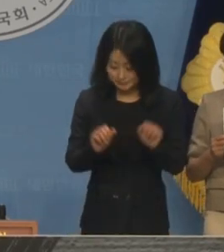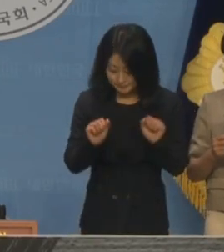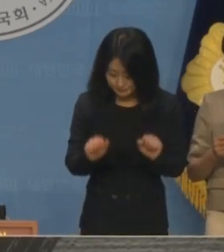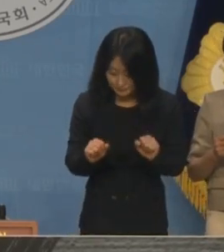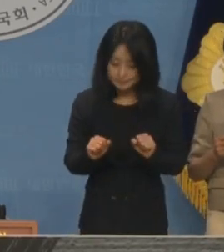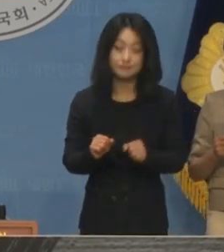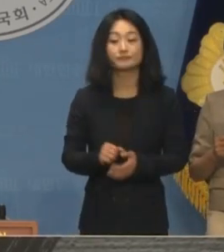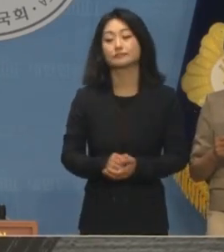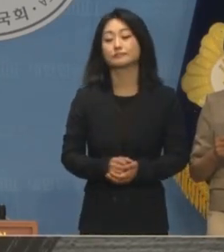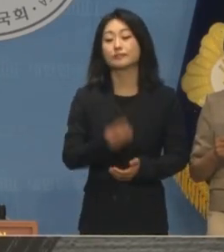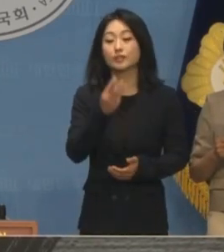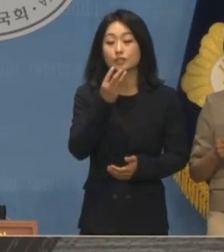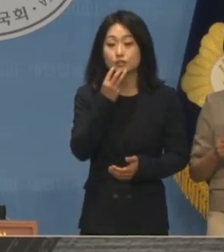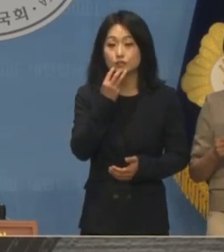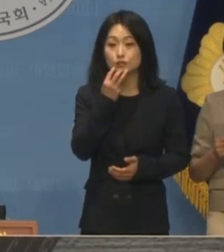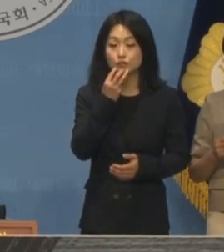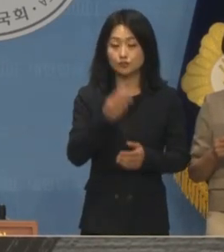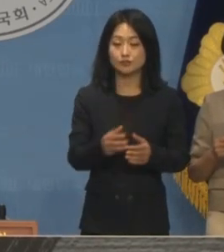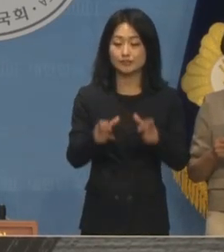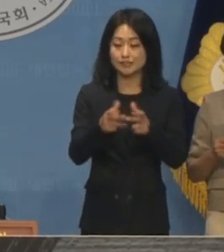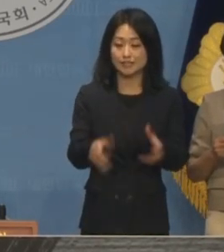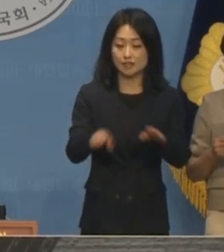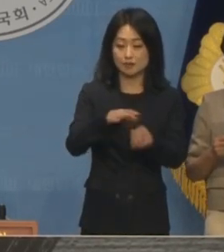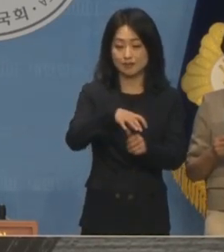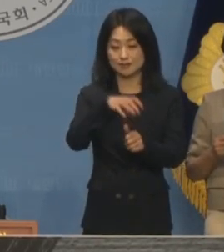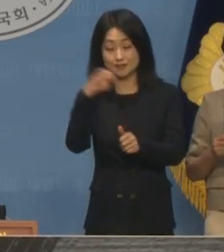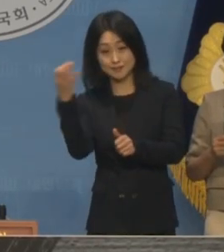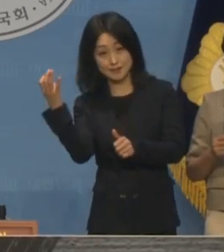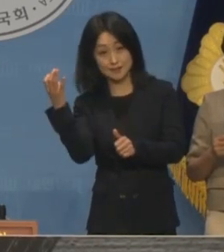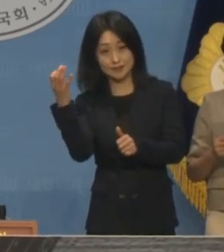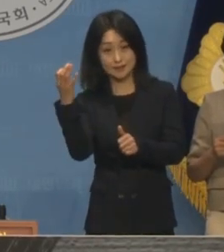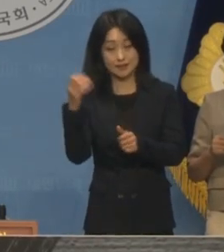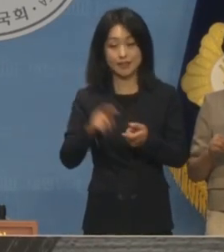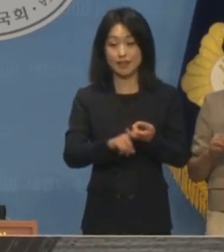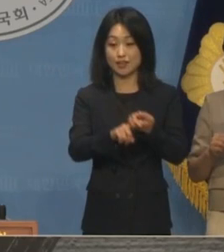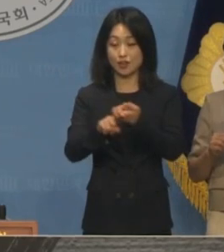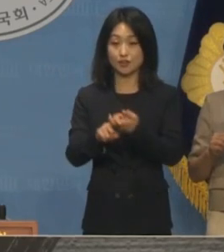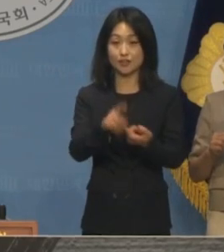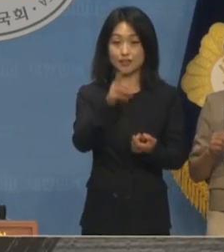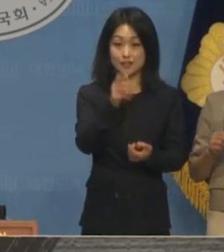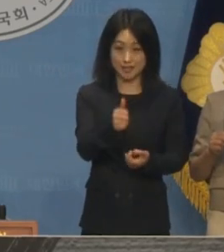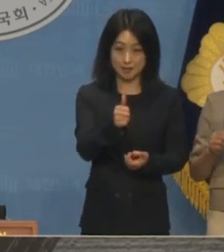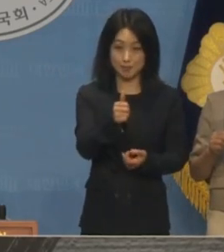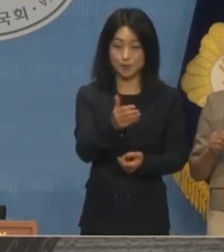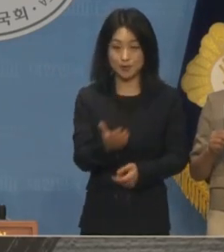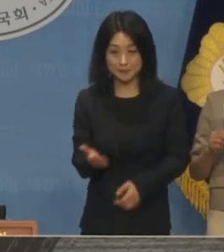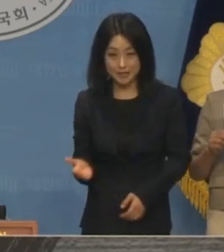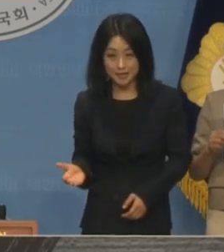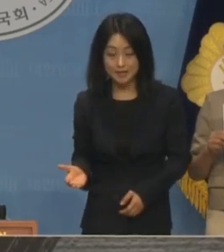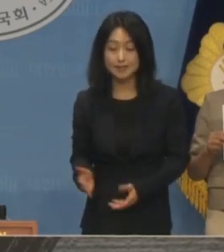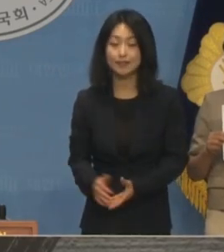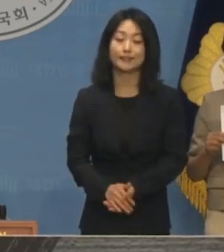안녕하십니까. 서울 탈시설 장애인연대 서울지부 공동대표 이수미입니다.